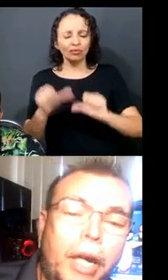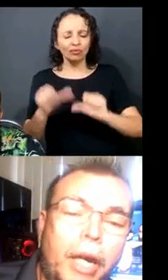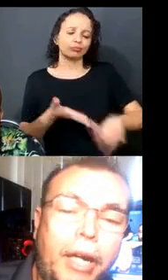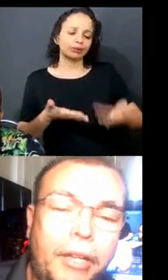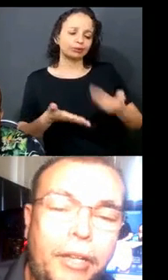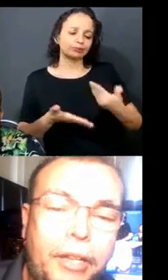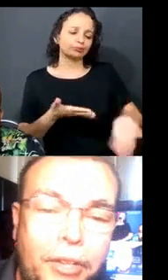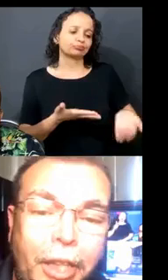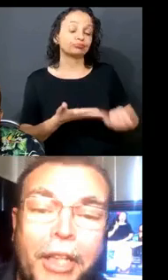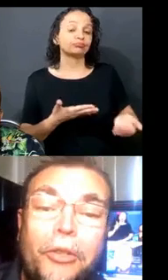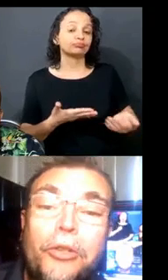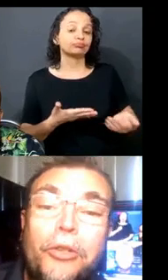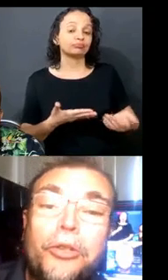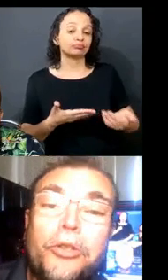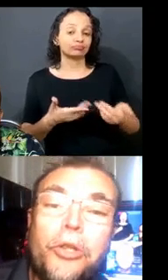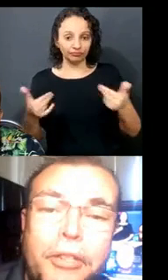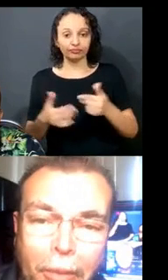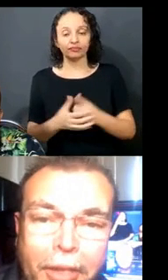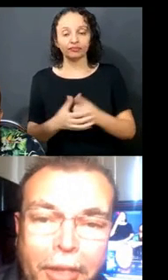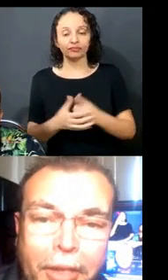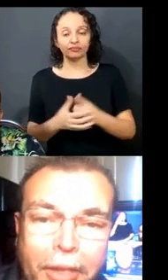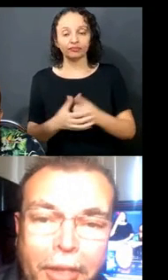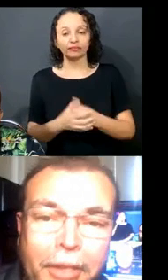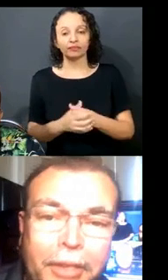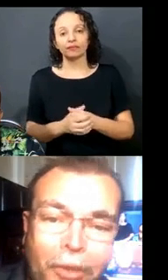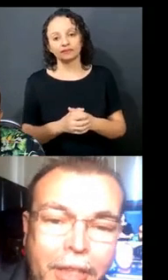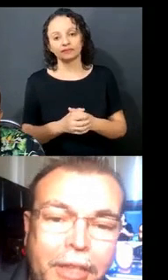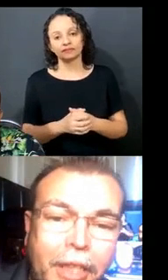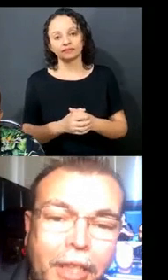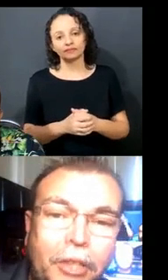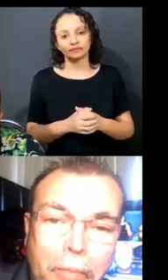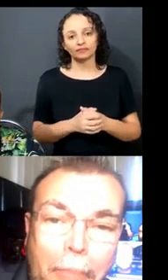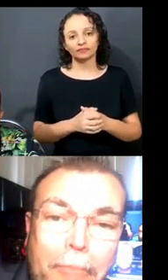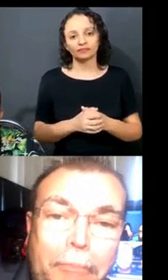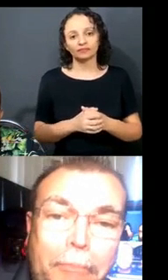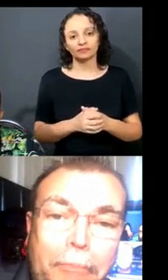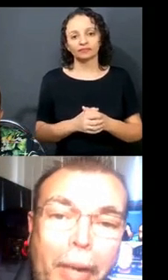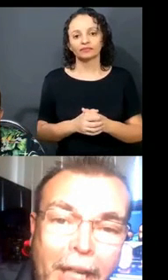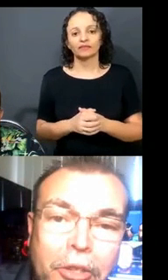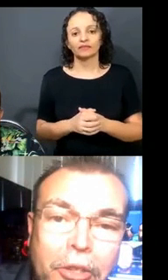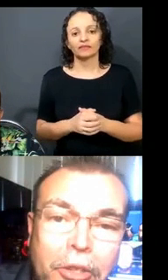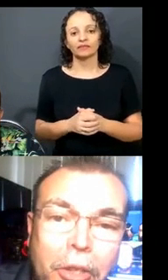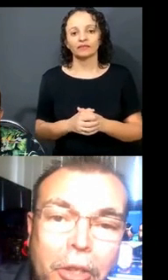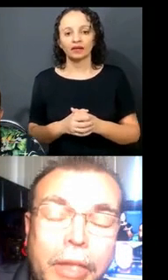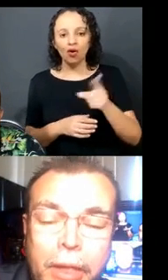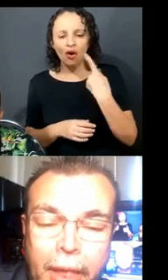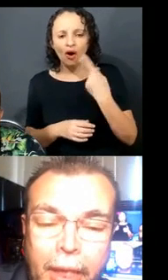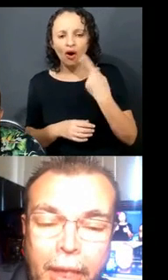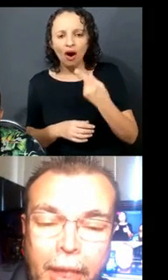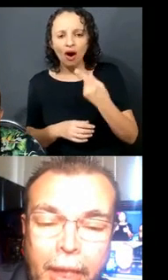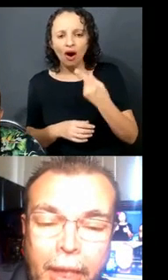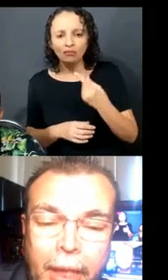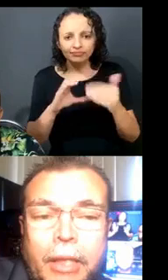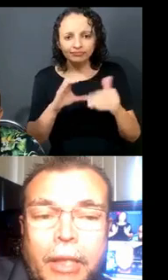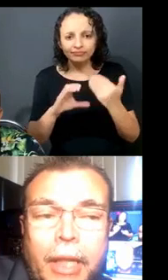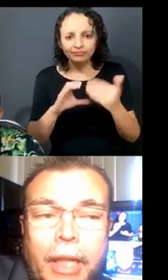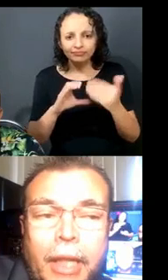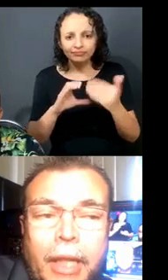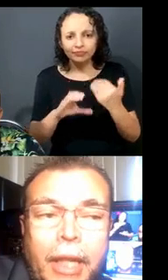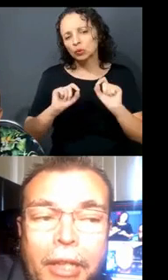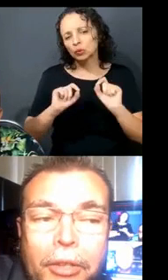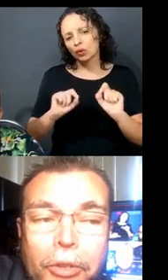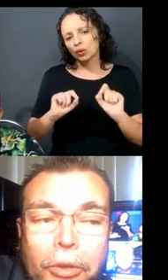Isso. A gente está olhando aqui alguns comentários também que estão dentro dessa nossa mesma página que nós estamos conversando. Então,